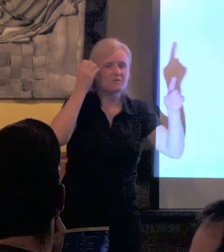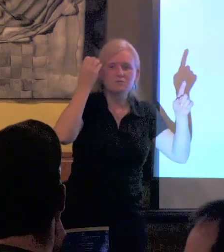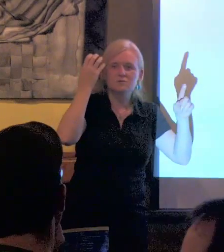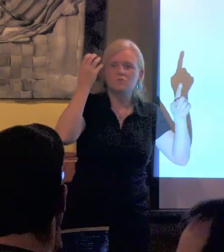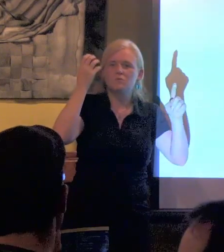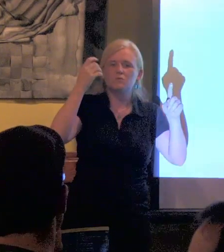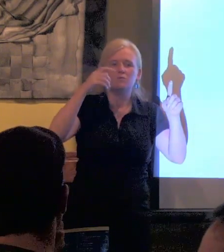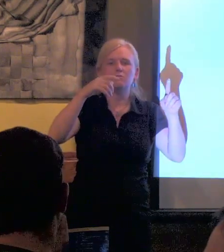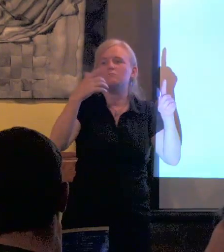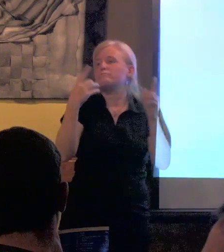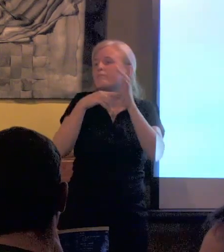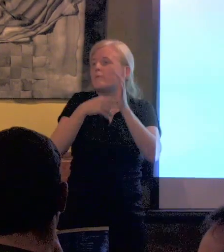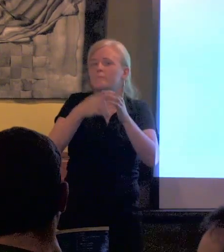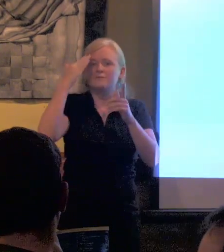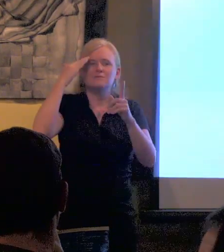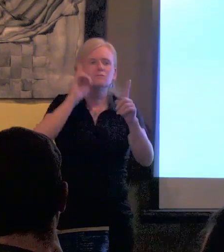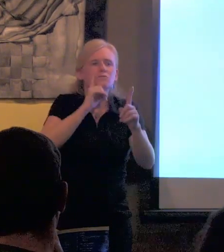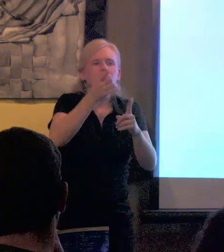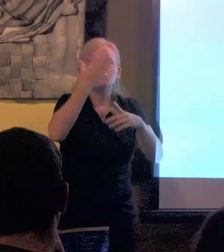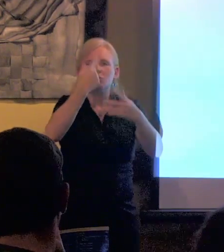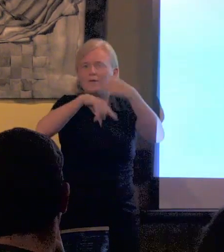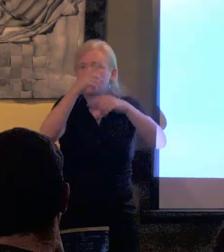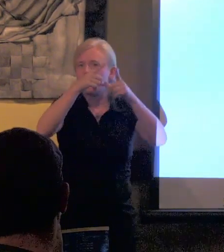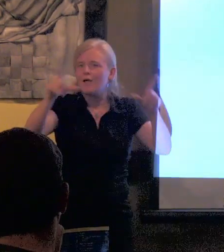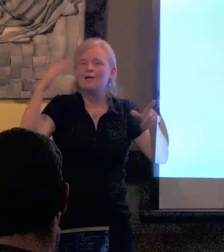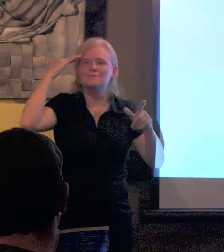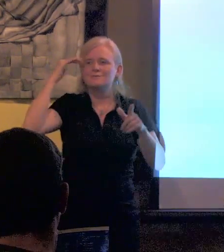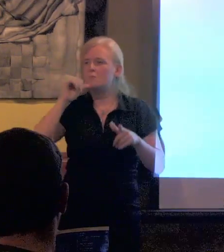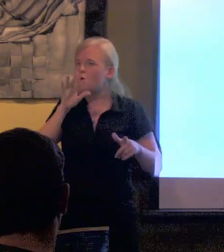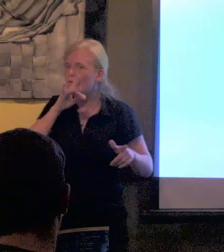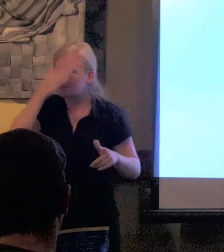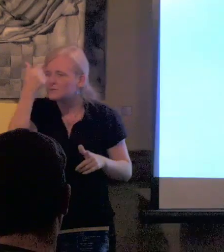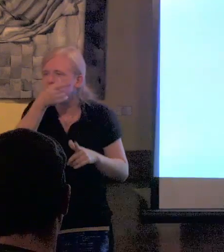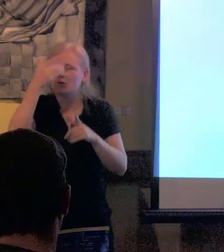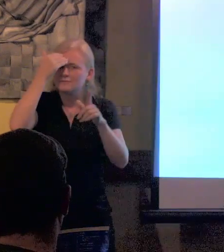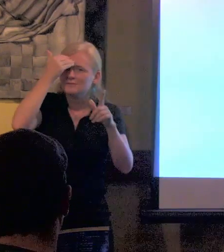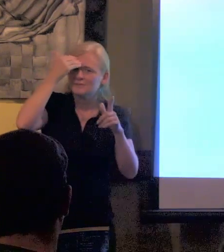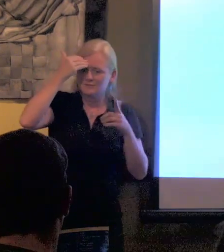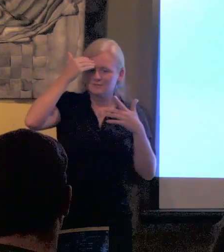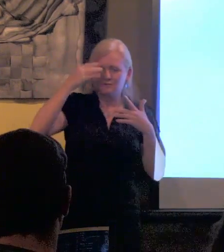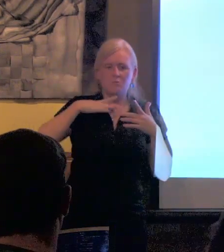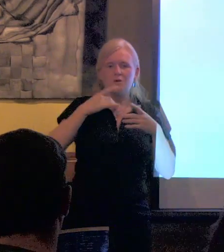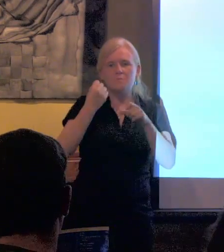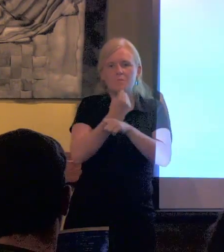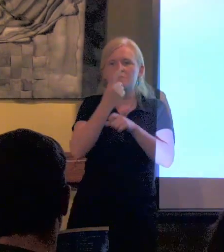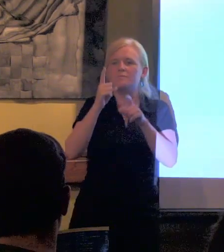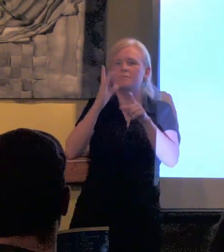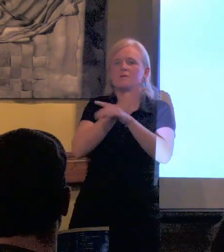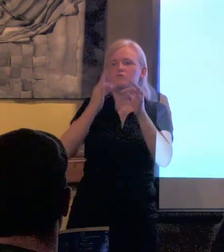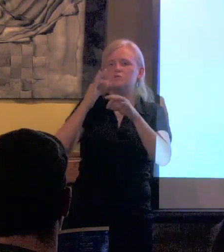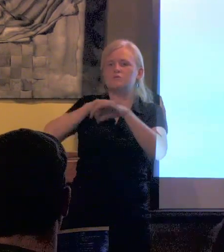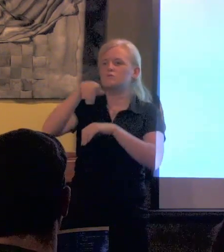Donc, une personne sourde peut avoir de l'information. Une personne peut avoir de l'information sur la sourdité, à savoir bon, que certaines utilisent la